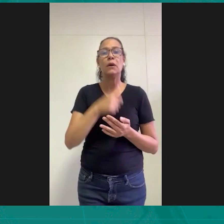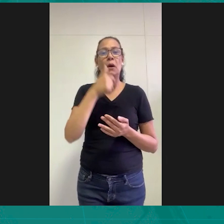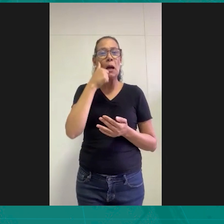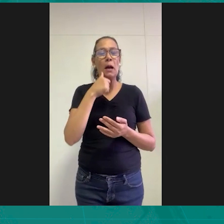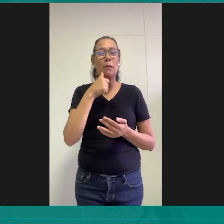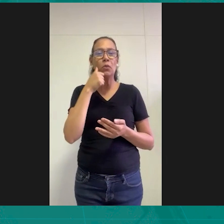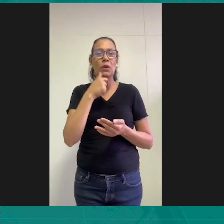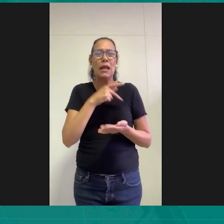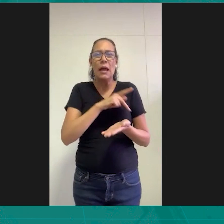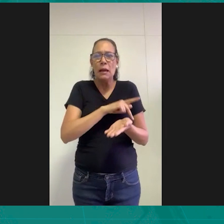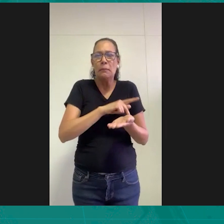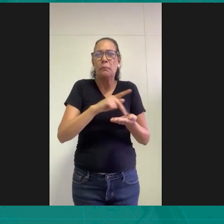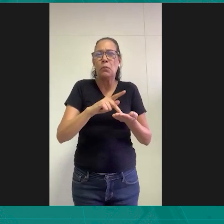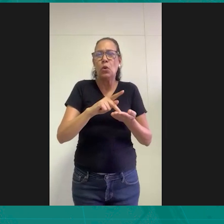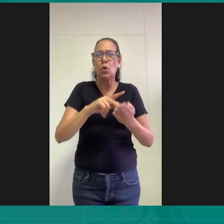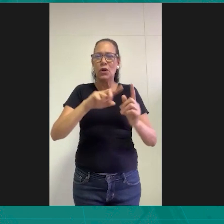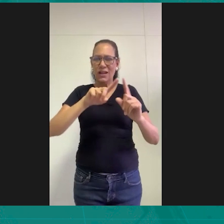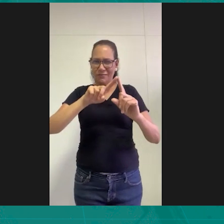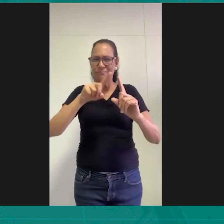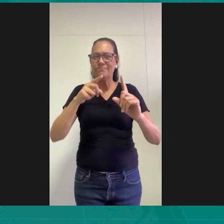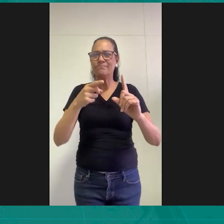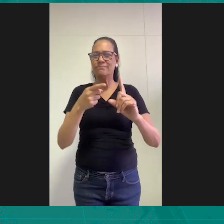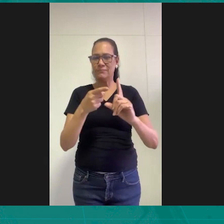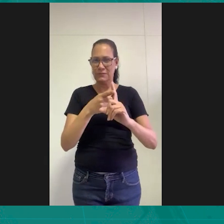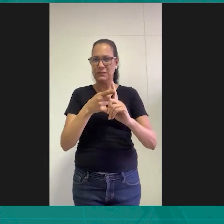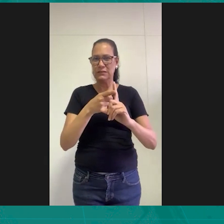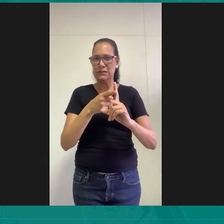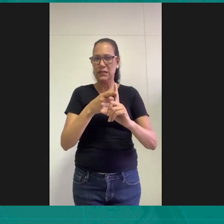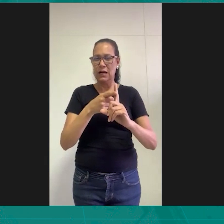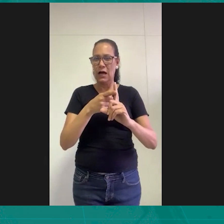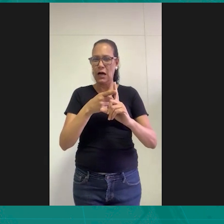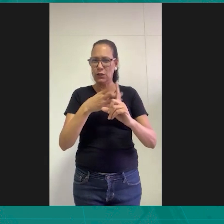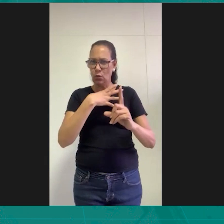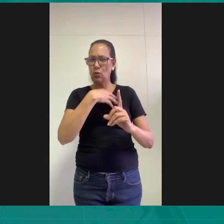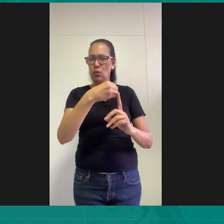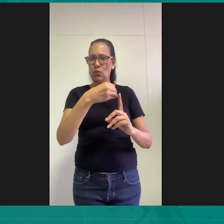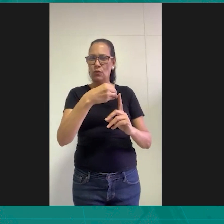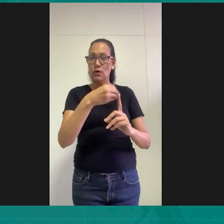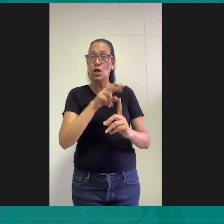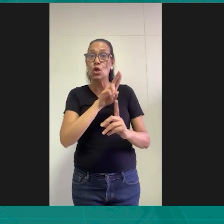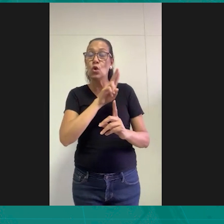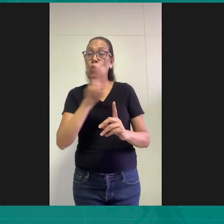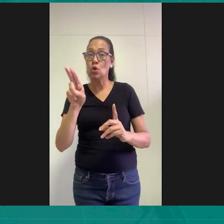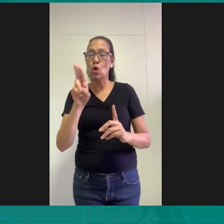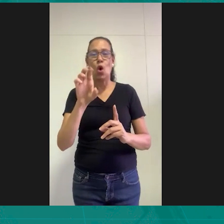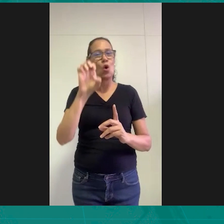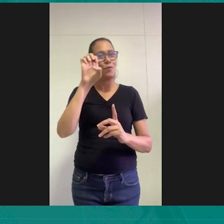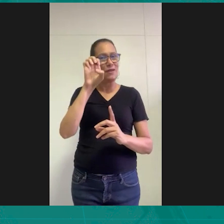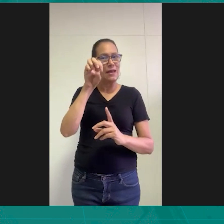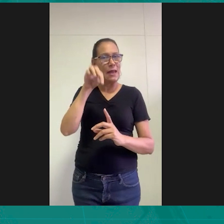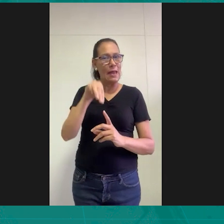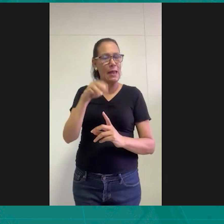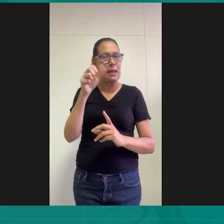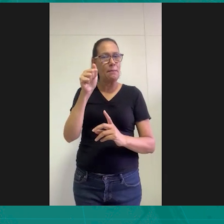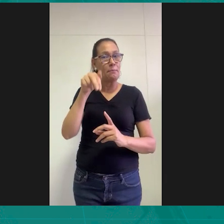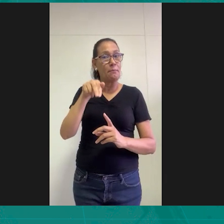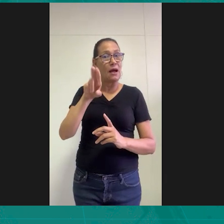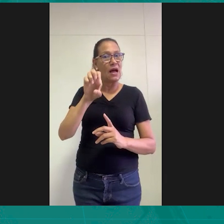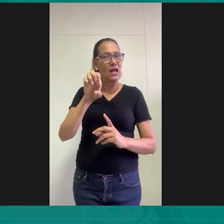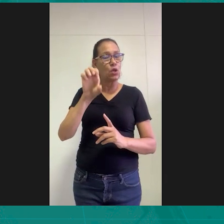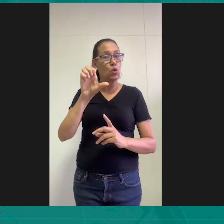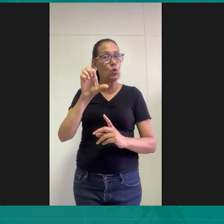ele será chamado pelo nome de Emanuel, que quer dizer Deus conosco. Deus